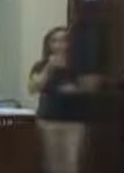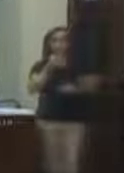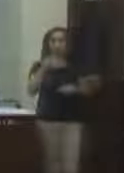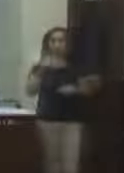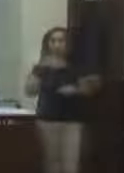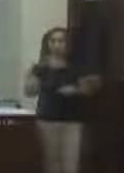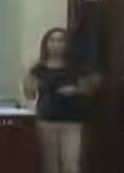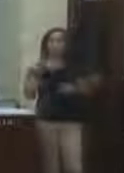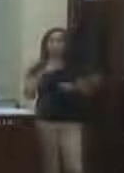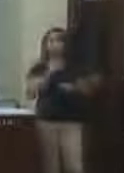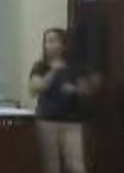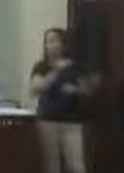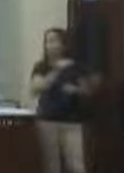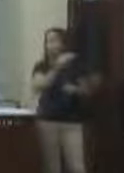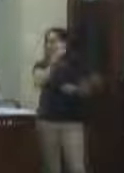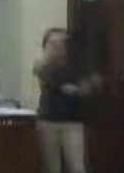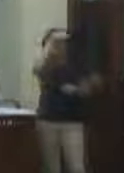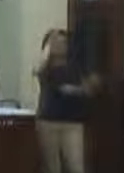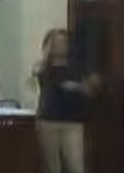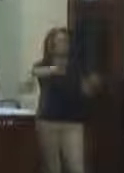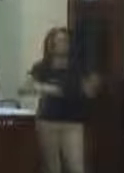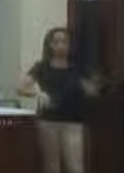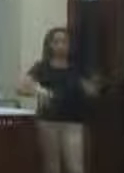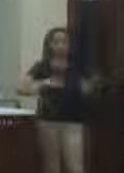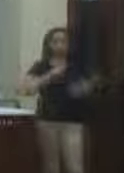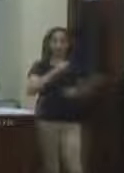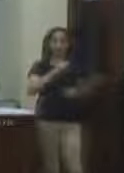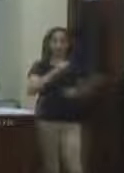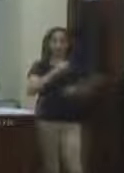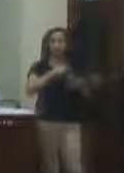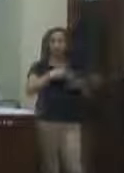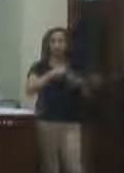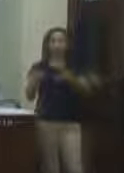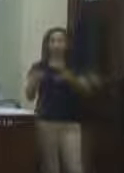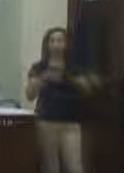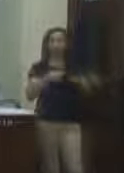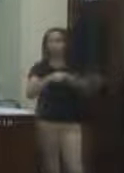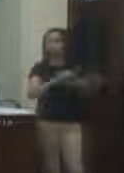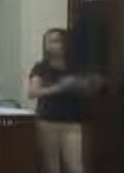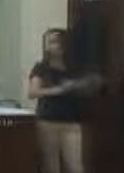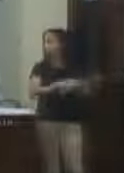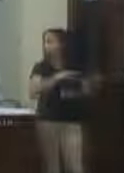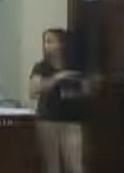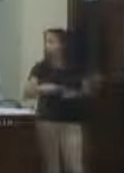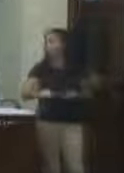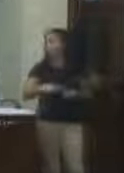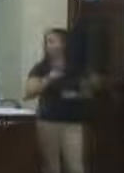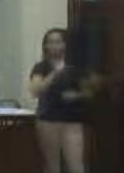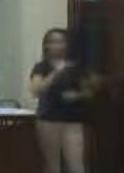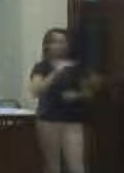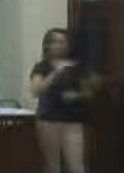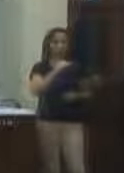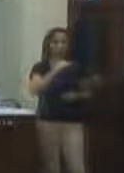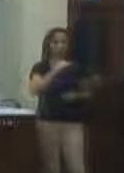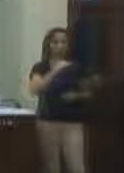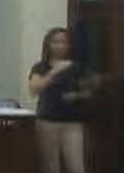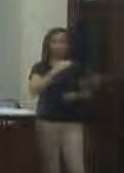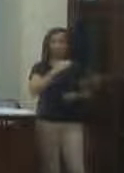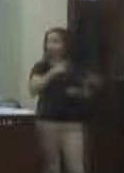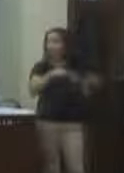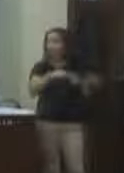ex-vereador e subprefeito de Conservatória, Vitor Emanuel Couto, e o nosso convidado, presidente da CRITUR, Mauro Contrucci.